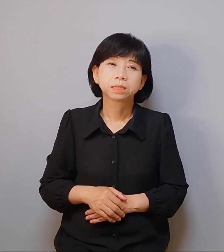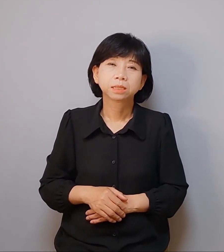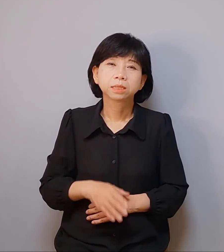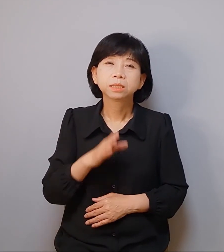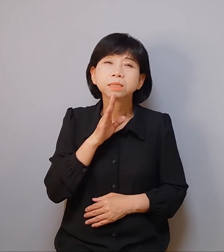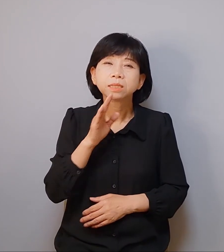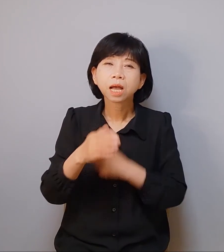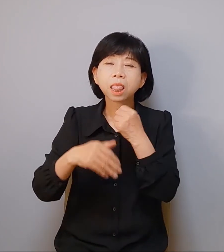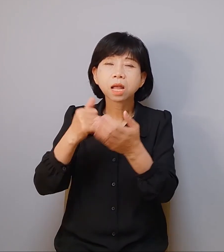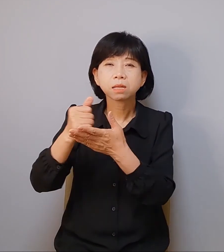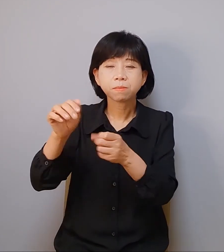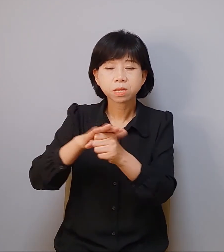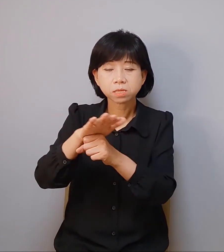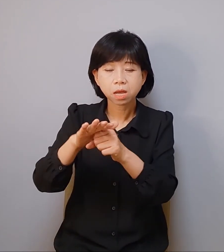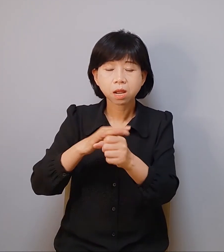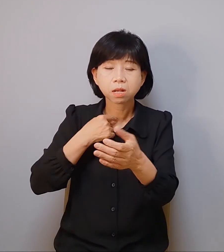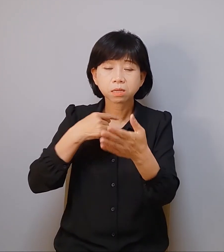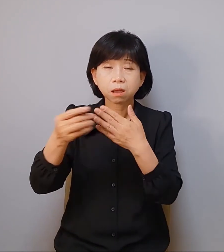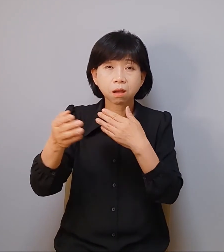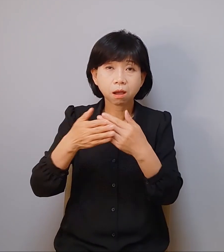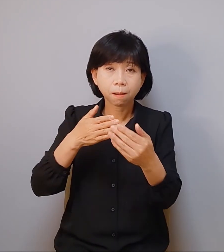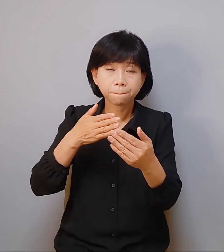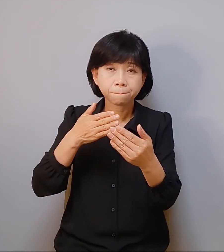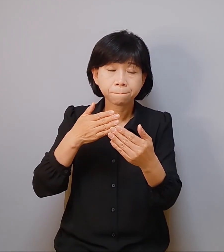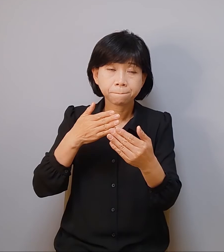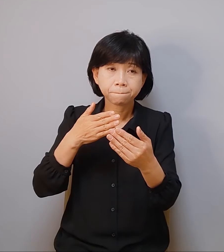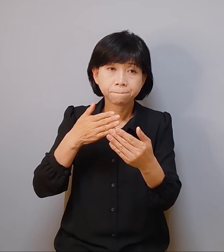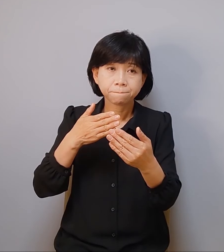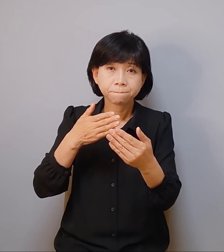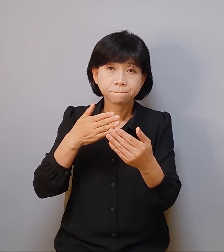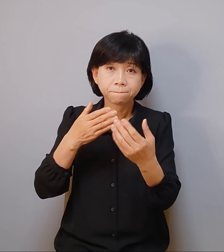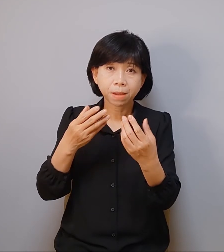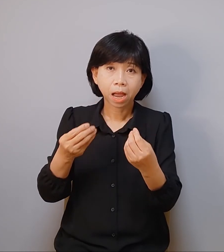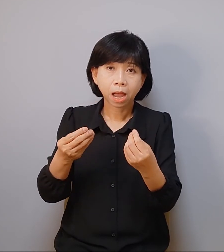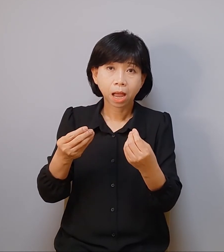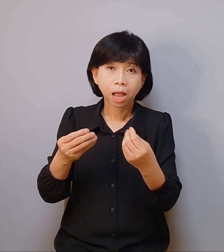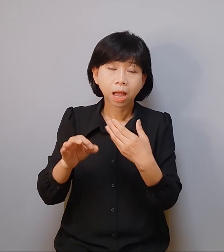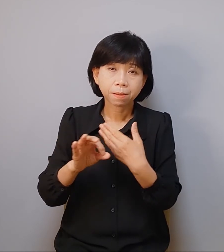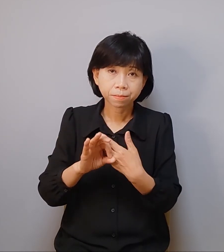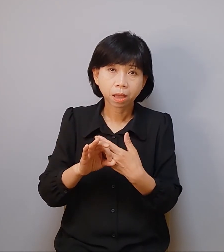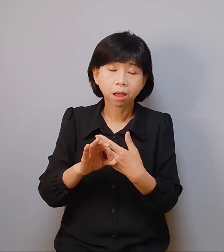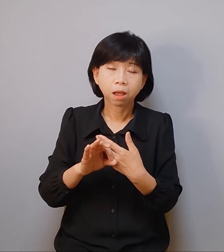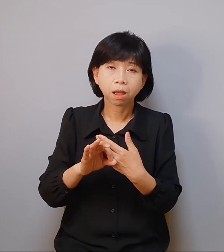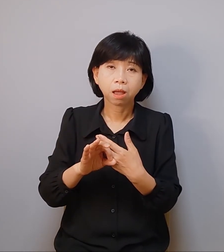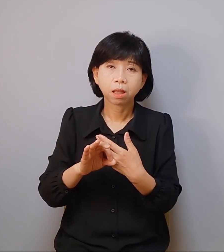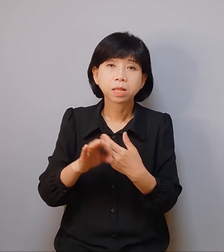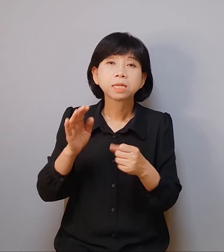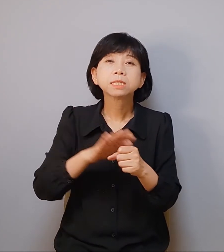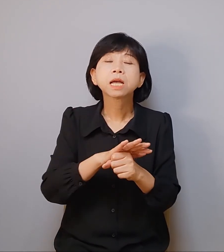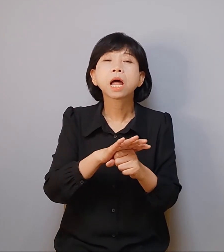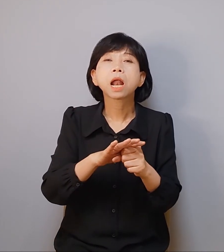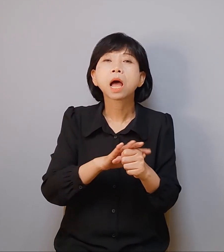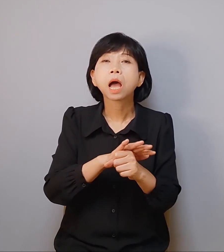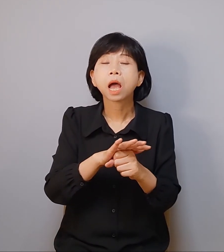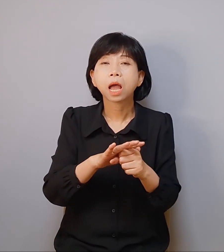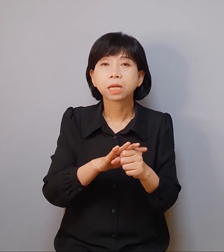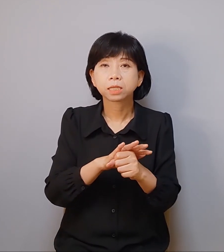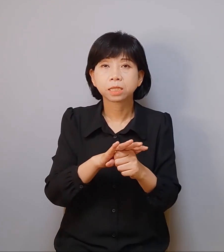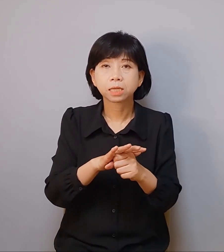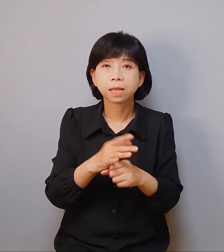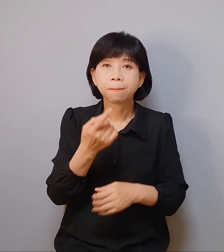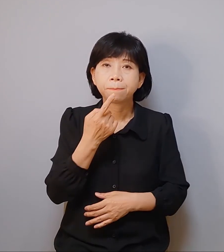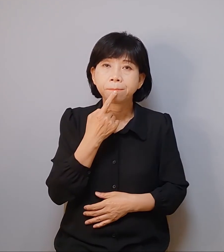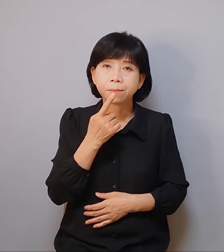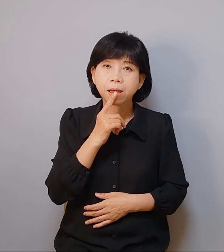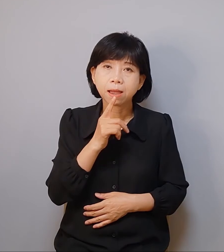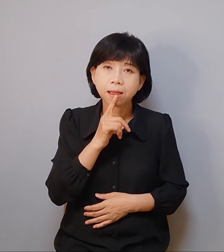사랑을 경험했으면 그 사랑이 자연스럽게 우리의 입에서, 우리의 이 두 팔에서, 우리의